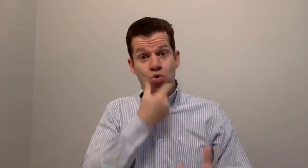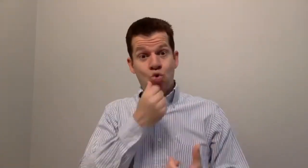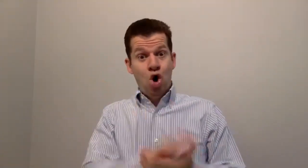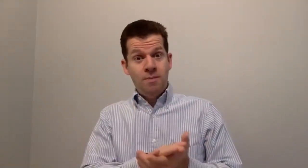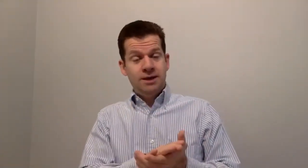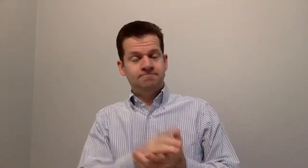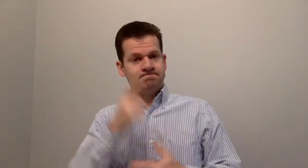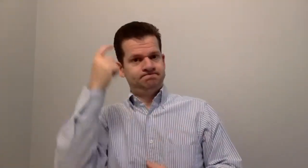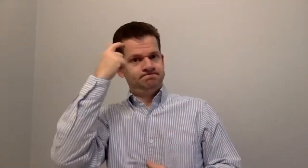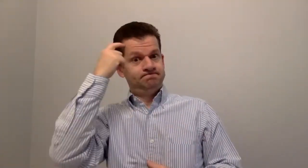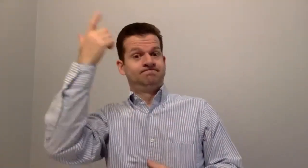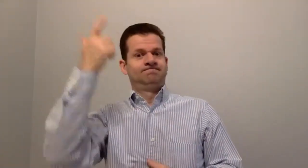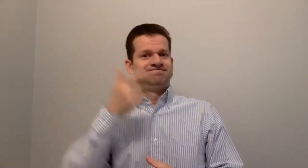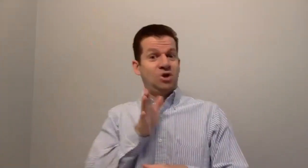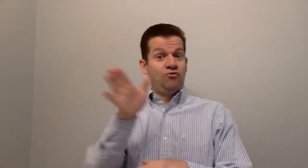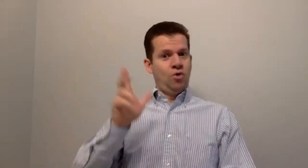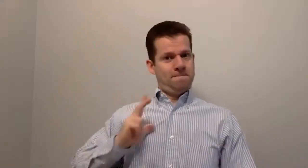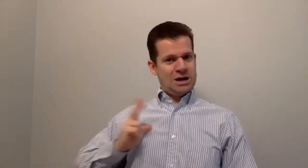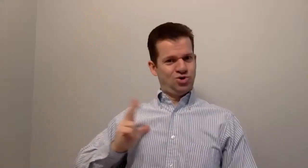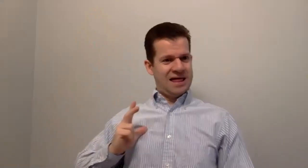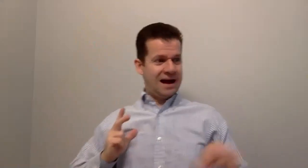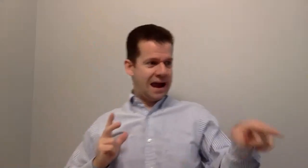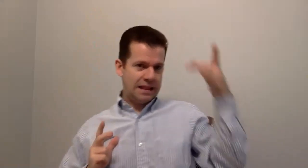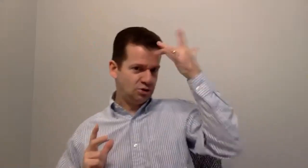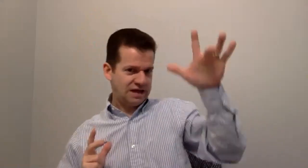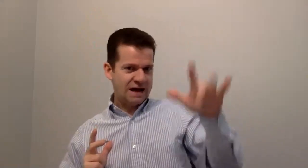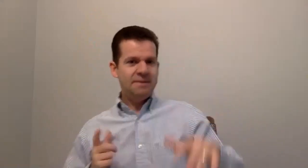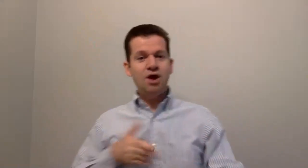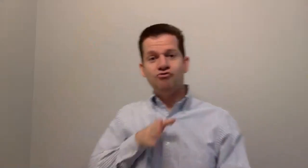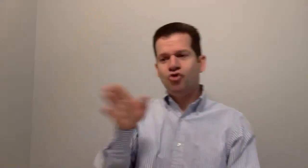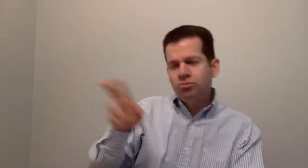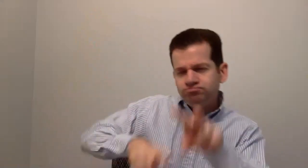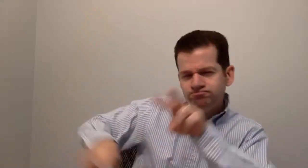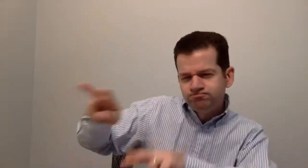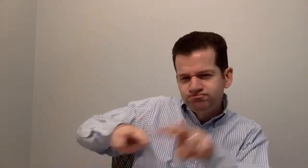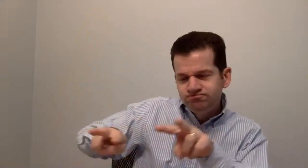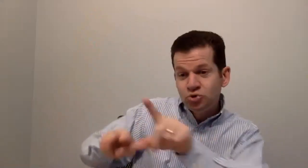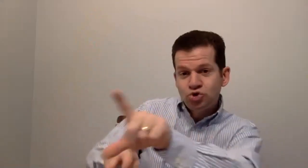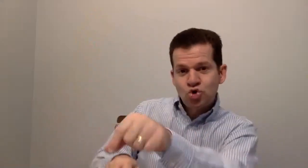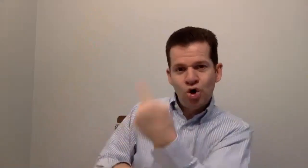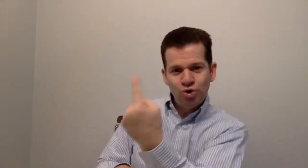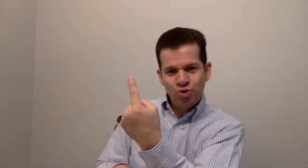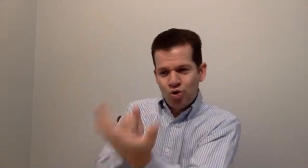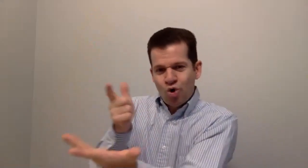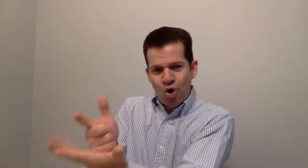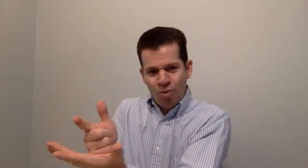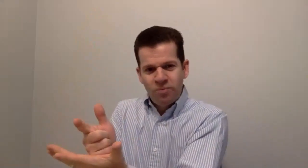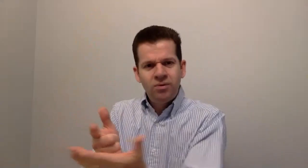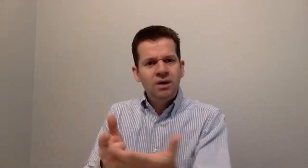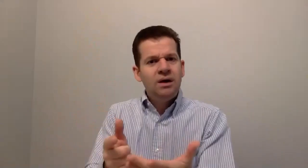o homem, eu vou particular, ela não sabe, eu vou... escolho um, compro